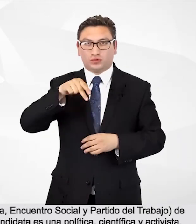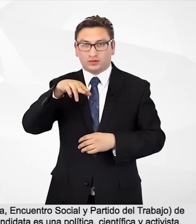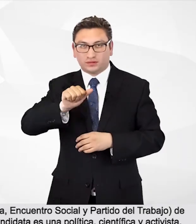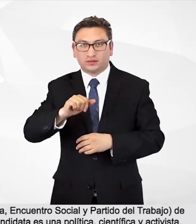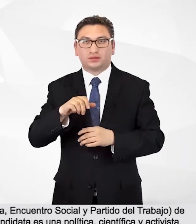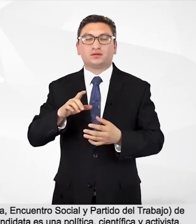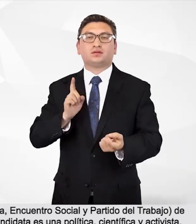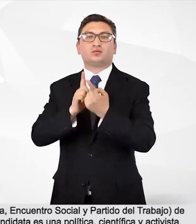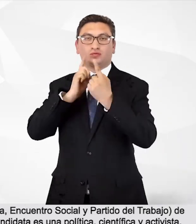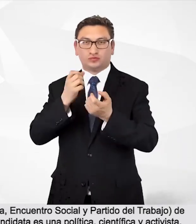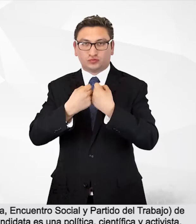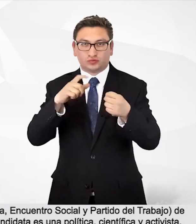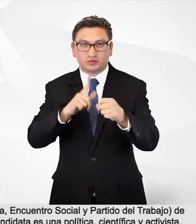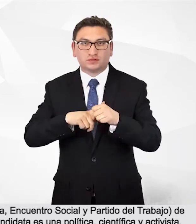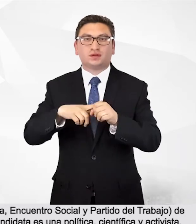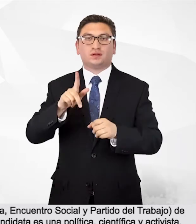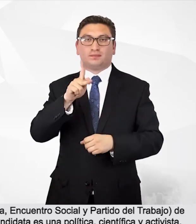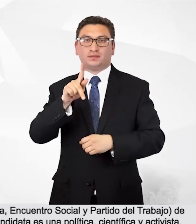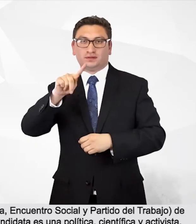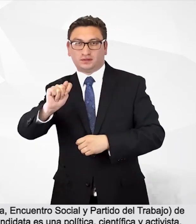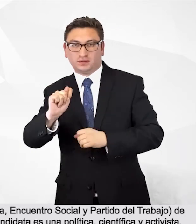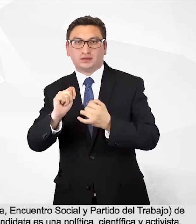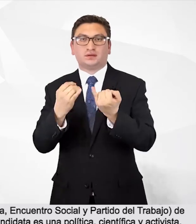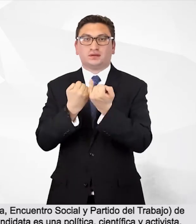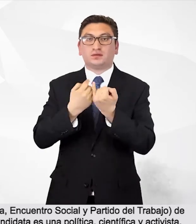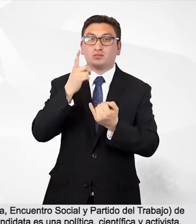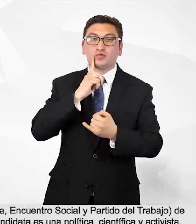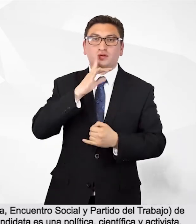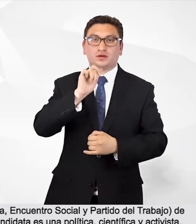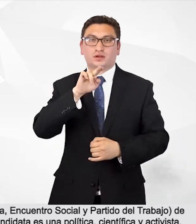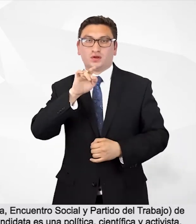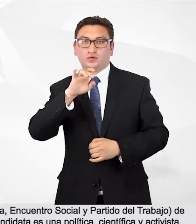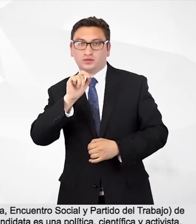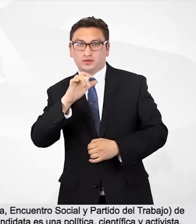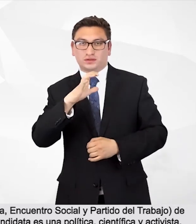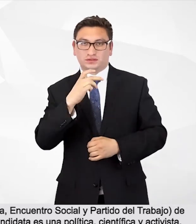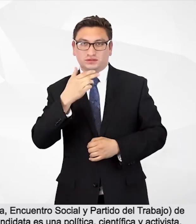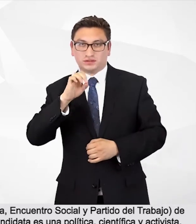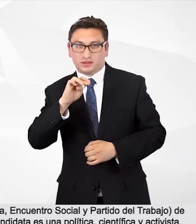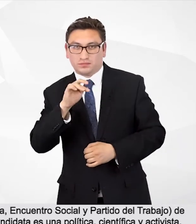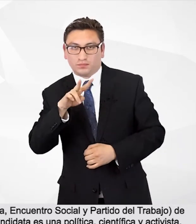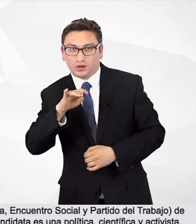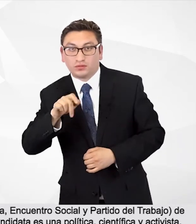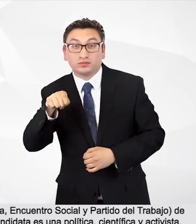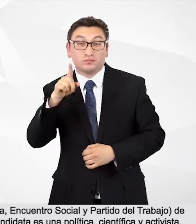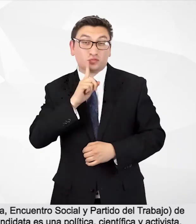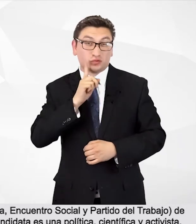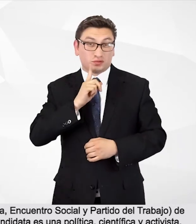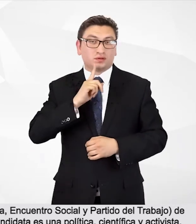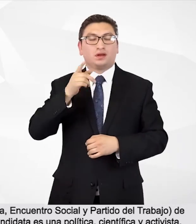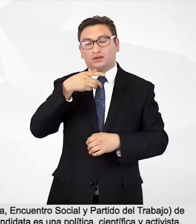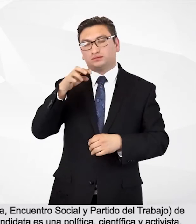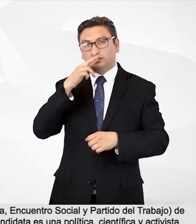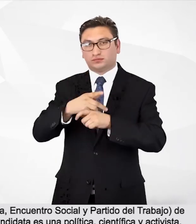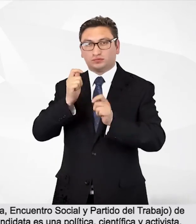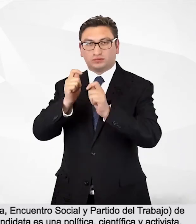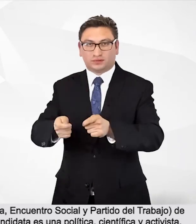Historia, Morena, Encuentro Social y Partido del Trabajo, de quien Claudia Sheinbaum quedó como candidata. Es una política